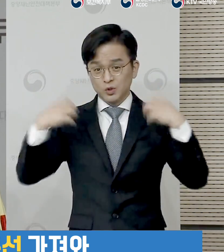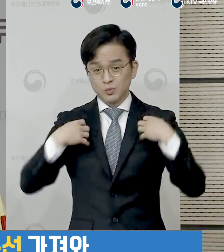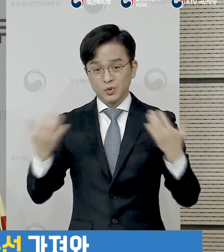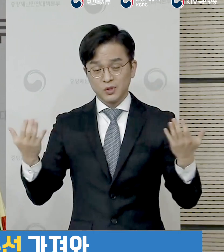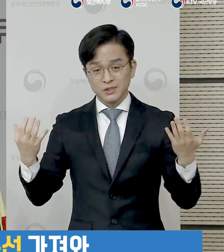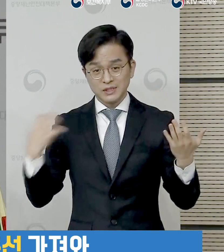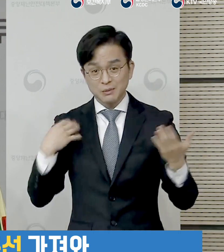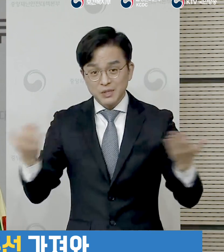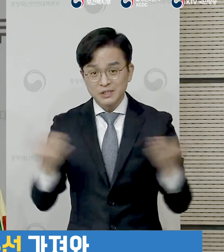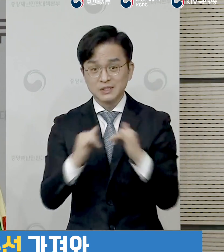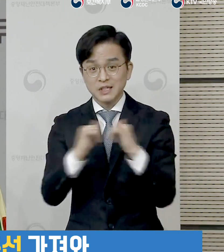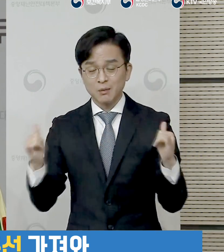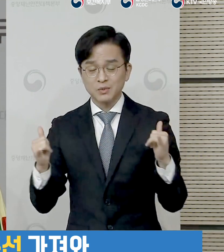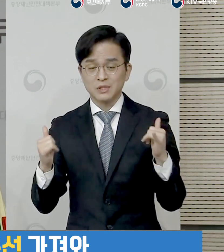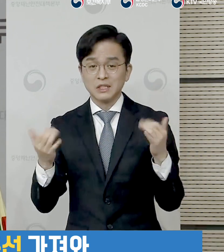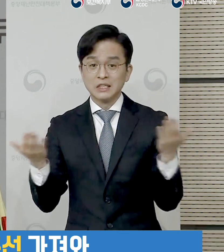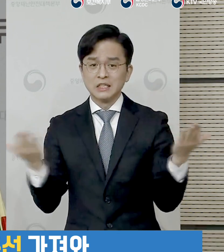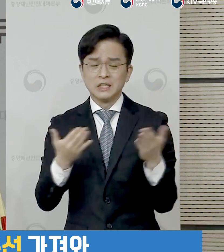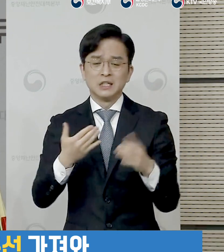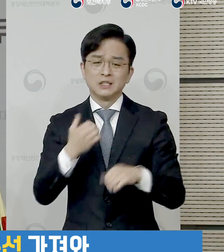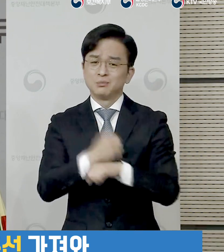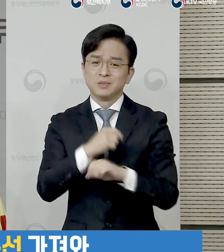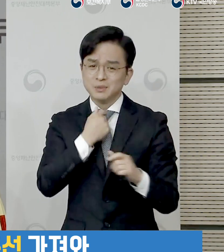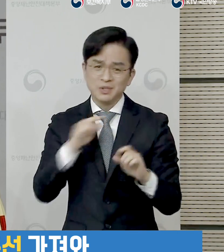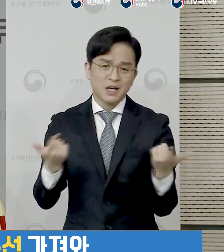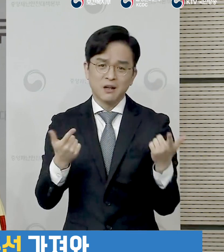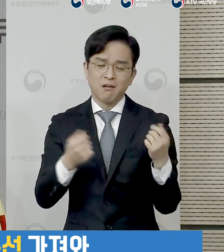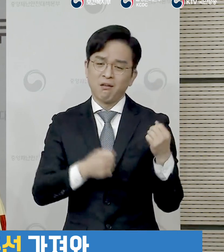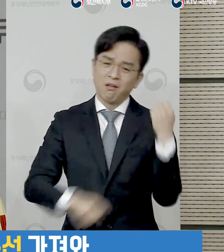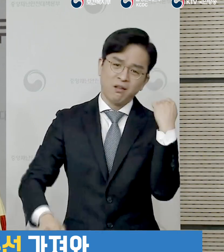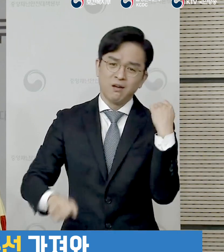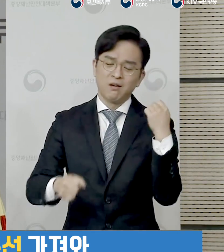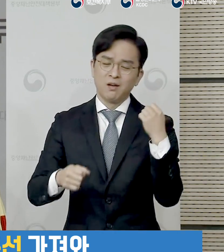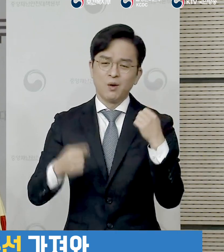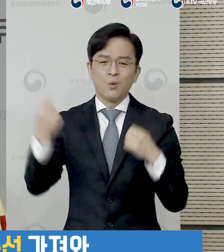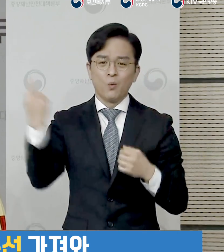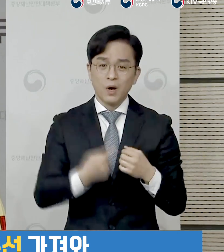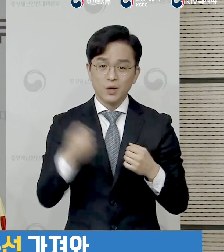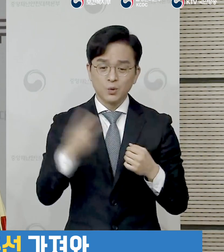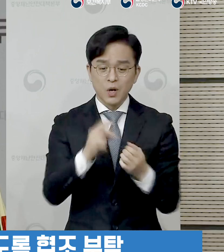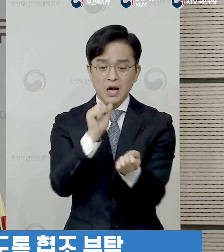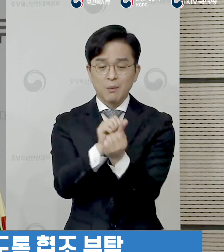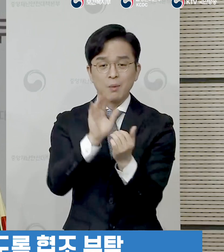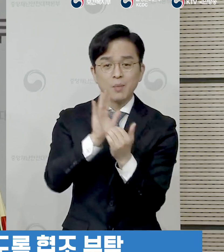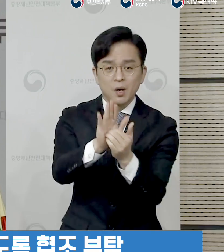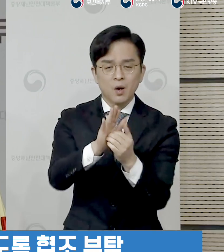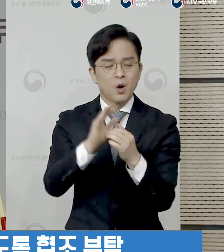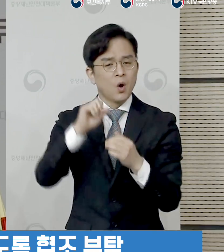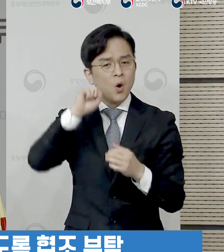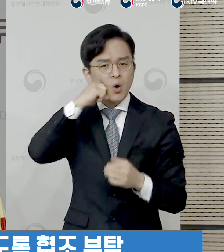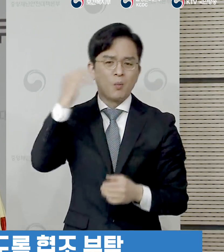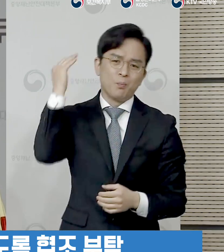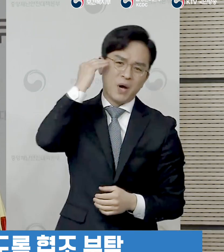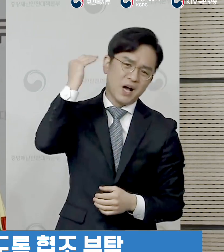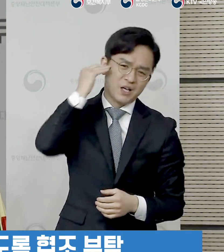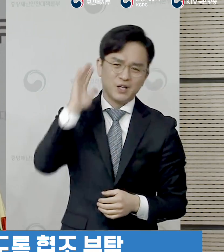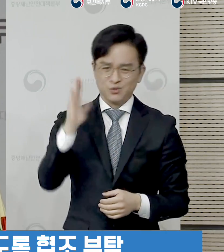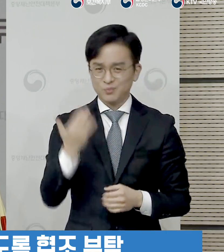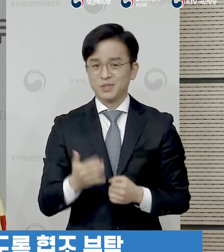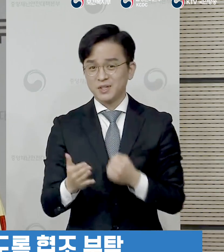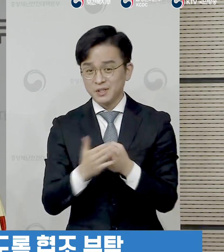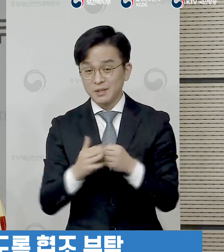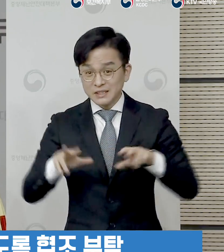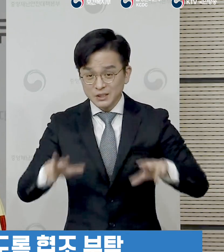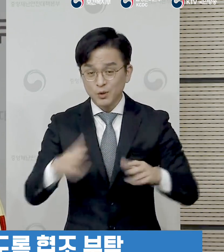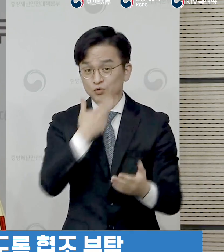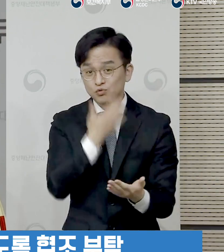체계에 혼선을 가져와 코로나19의 효과적인 방역을 어렵게 합니다. 지금은 모두가 힘을 모아